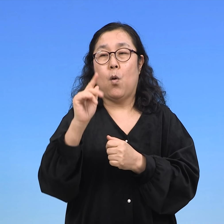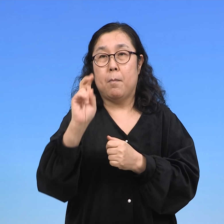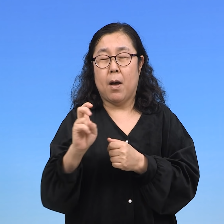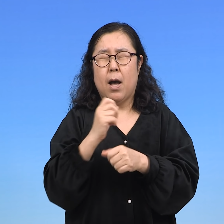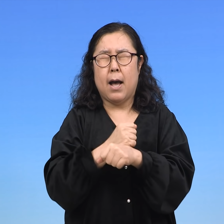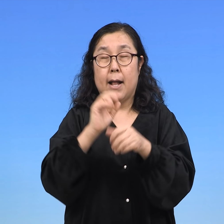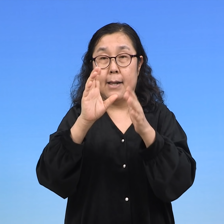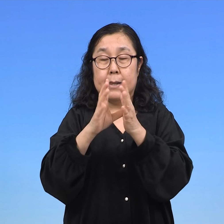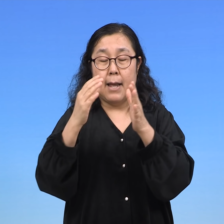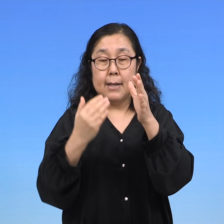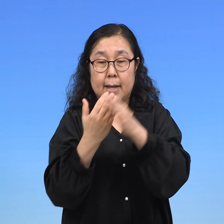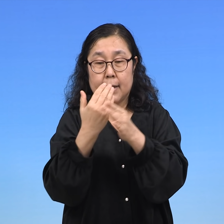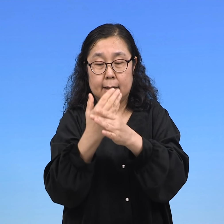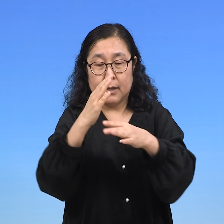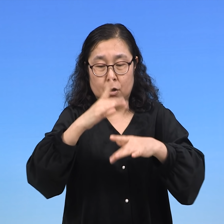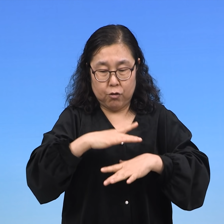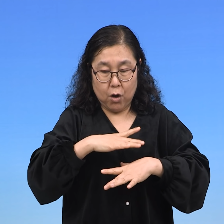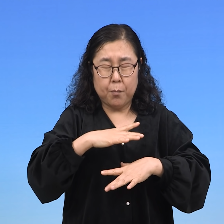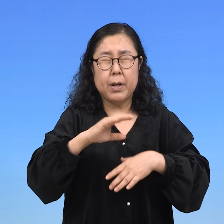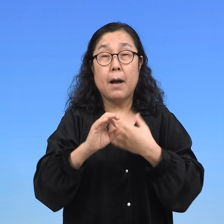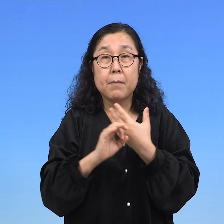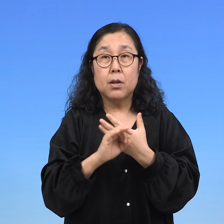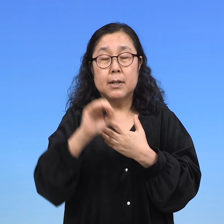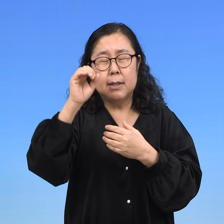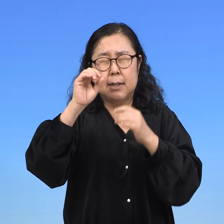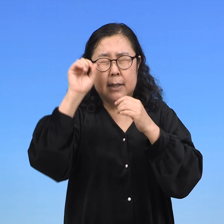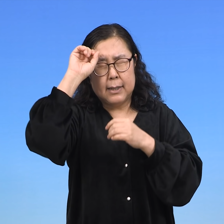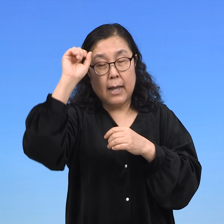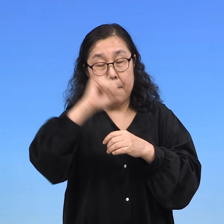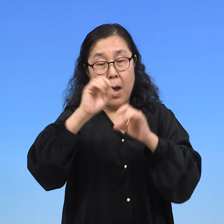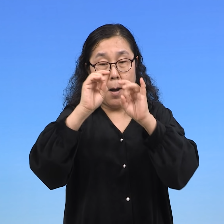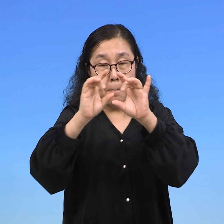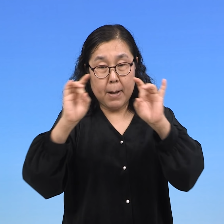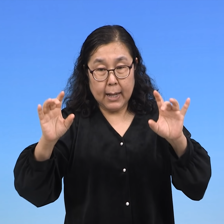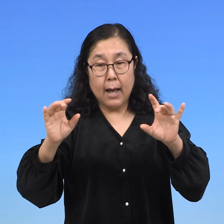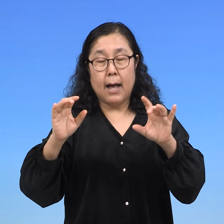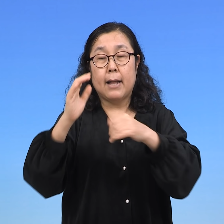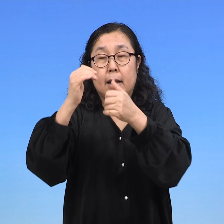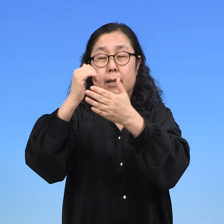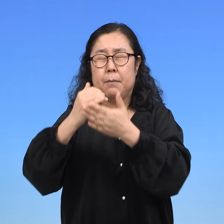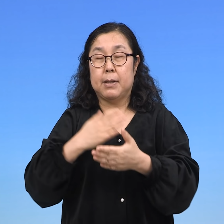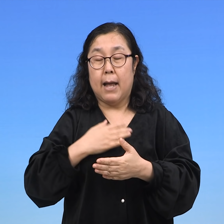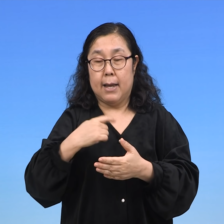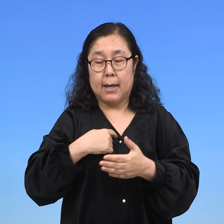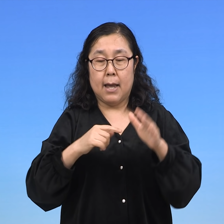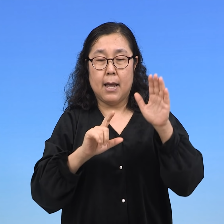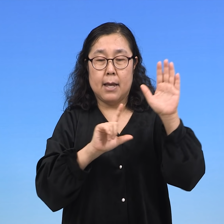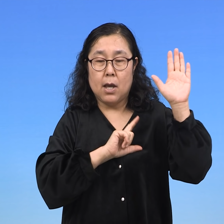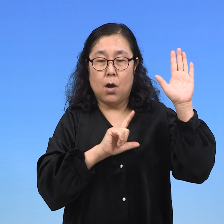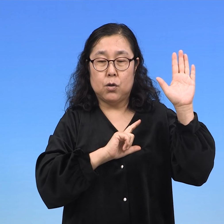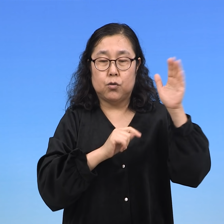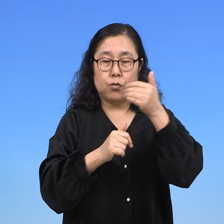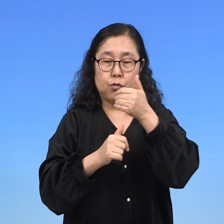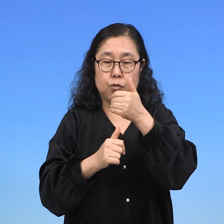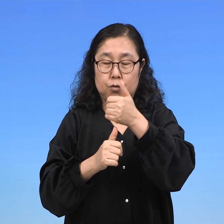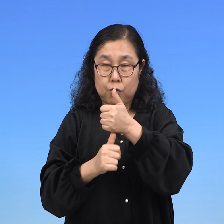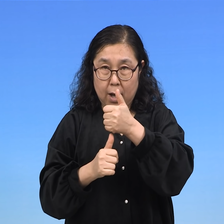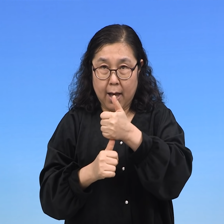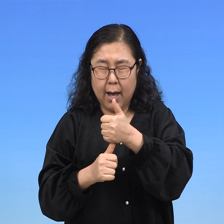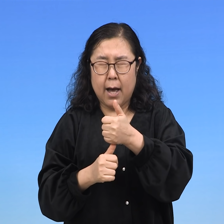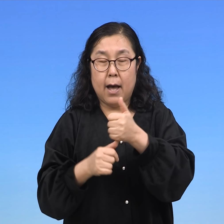때 생기는 게 두려움이라고 한다면 새벽마다 우리 하나님이 저에게 여호수아처럼, 여호수아 1장 9절,